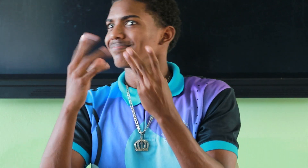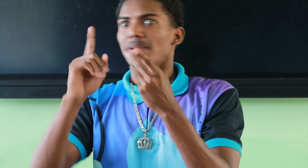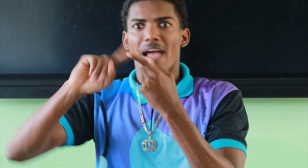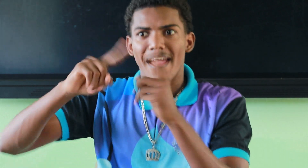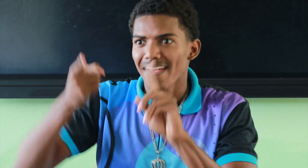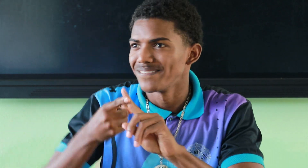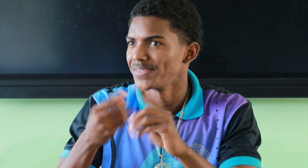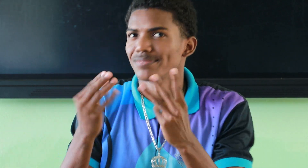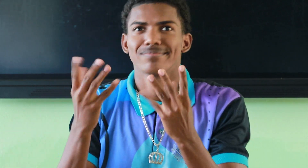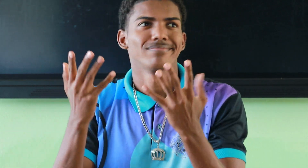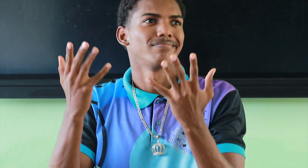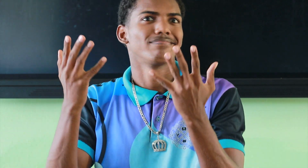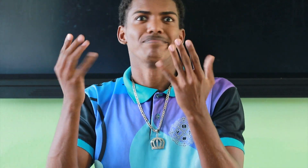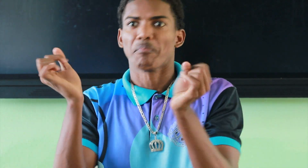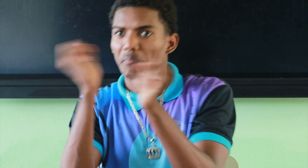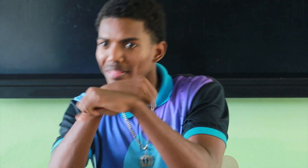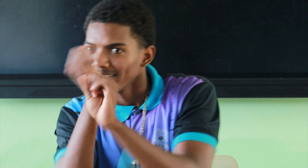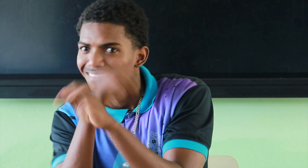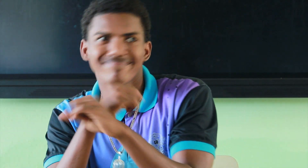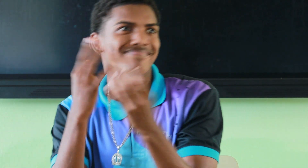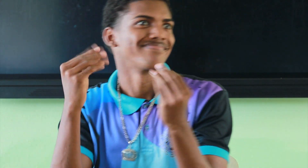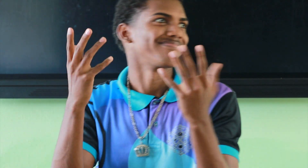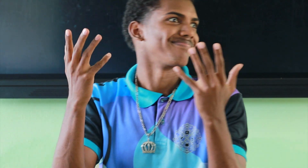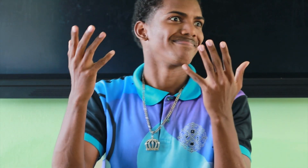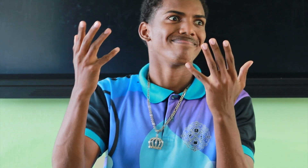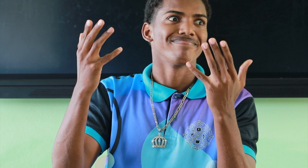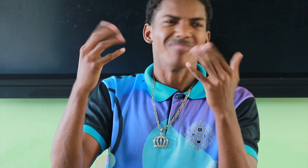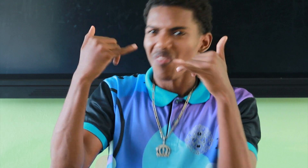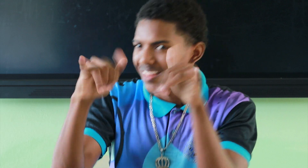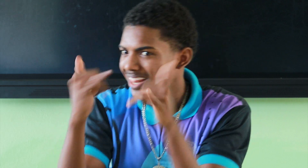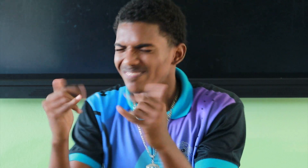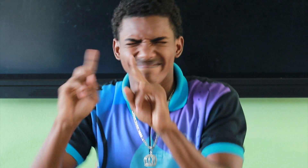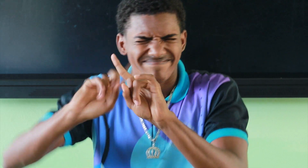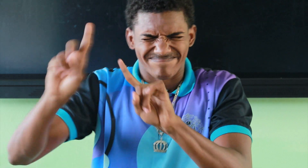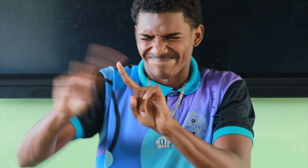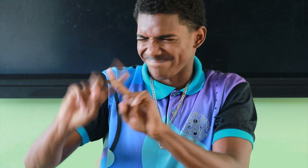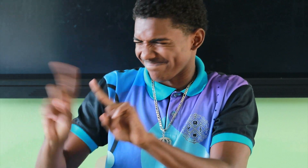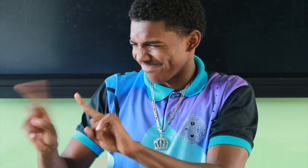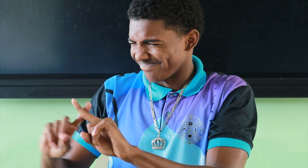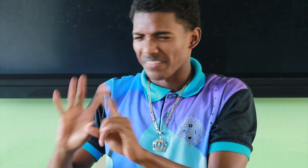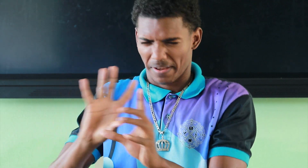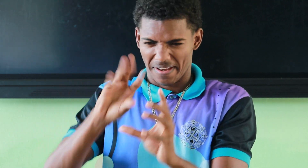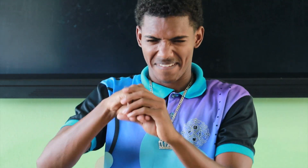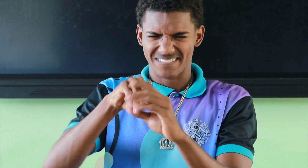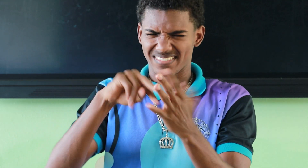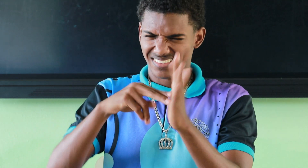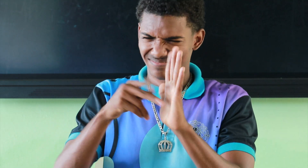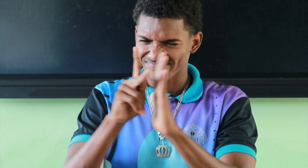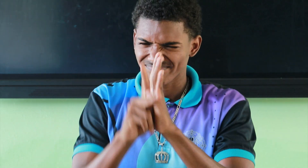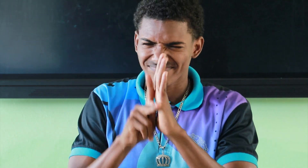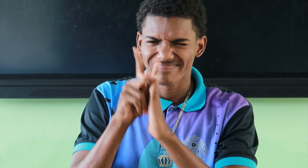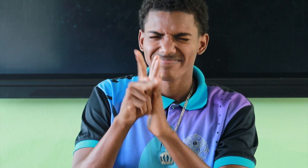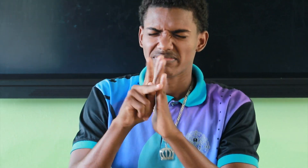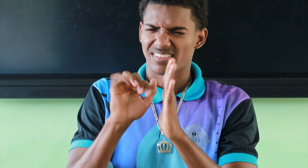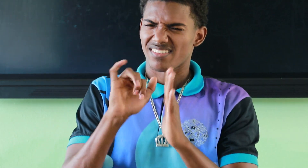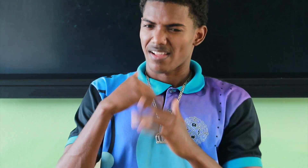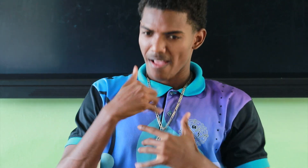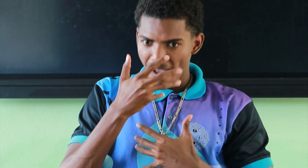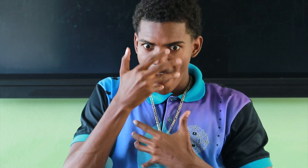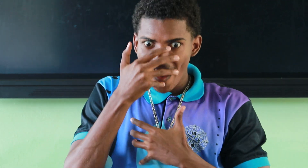acercando a un ciudadano, o una pelea, o personas jugando, por ejemplo. Y